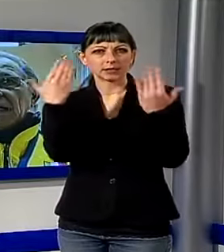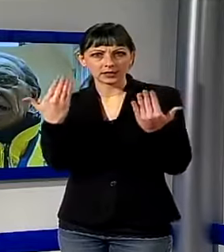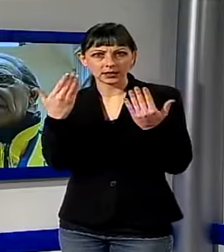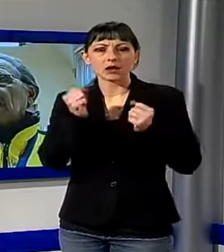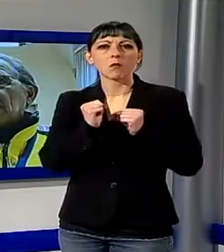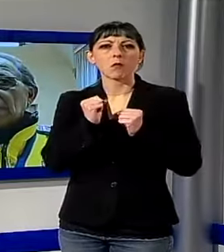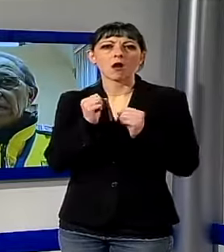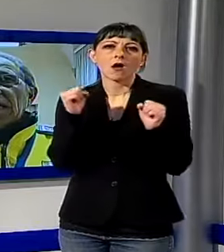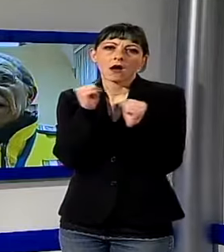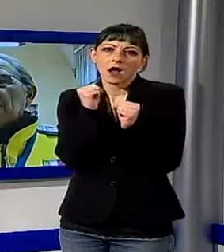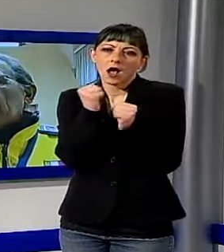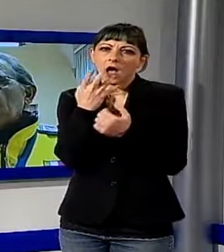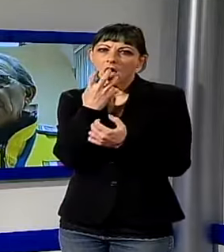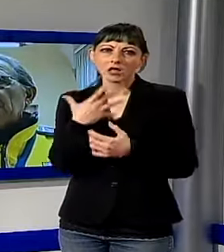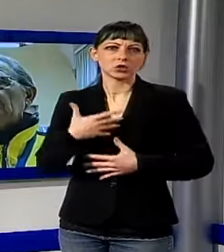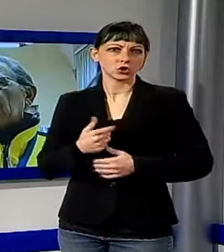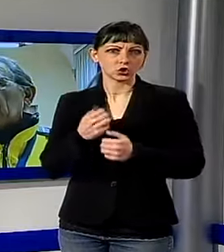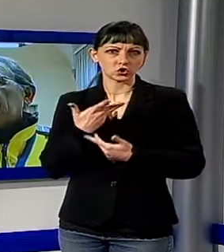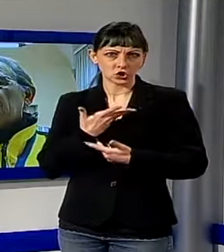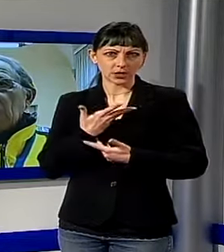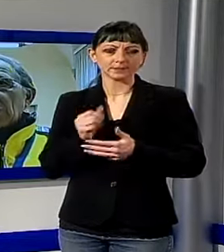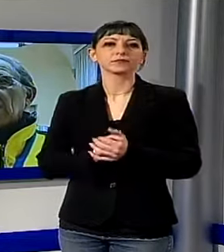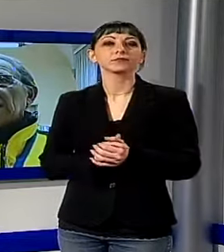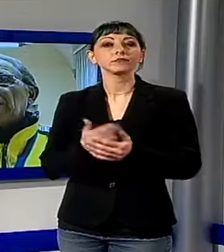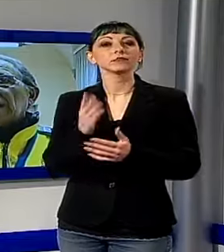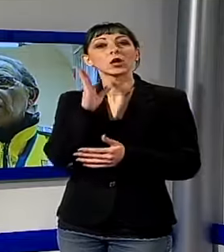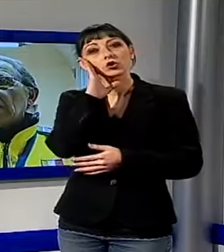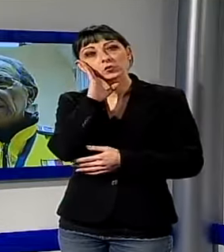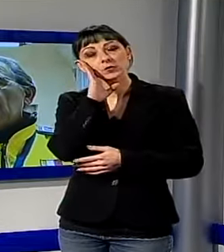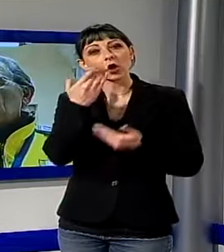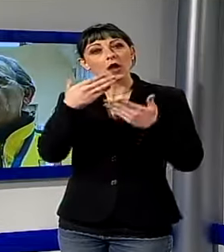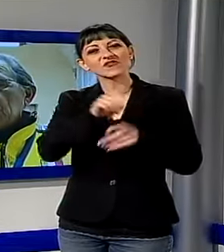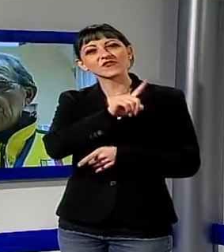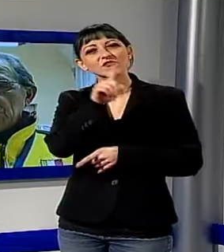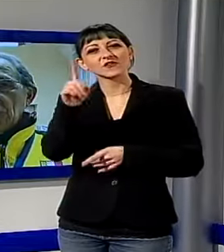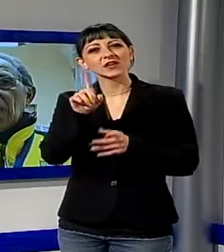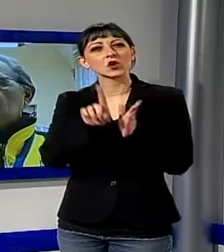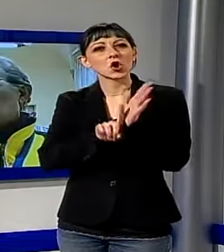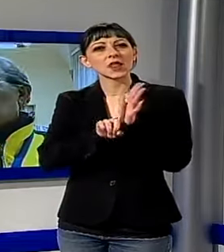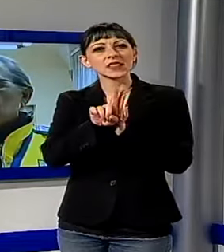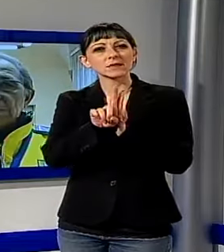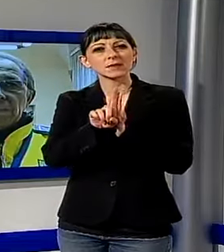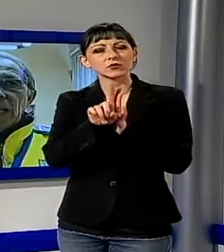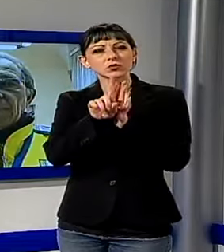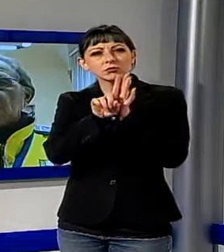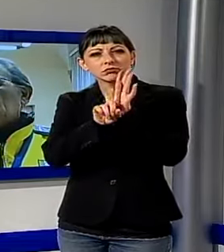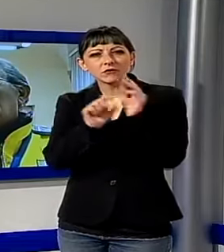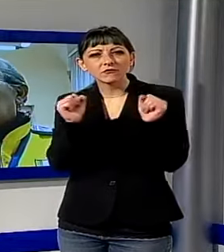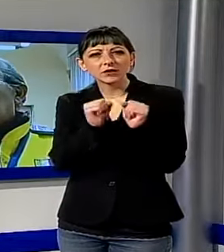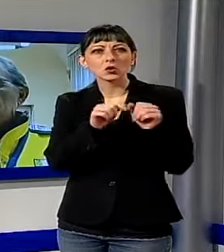al caldo per tutta la notte il dormitorio sta aperto fin quanto le temperature saranno così rigide può durare una settimana può durare 10